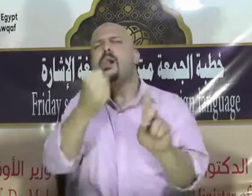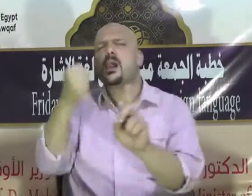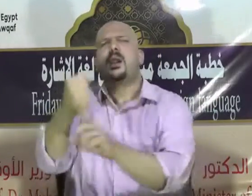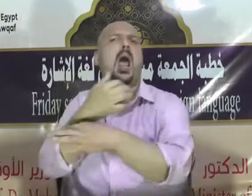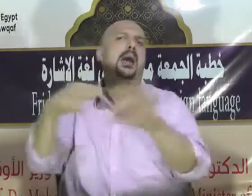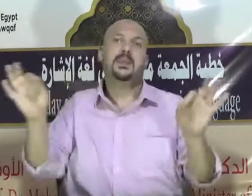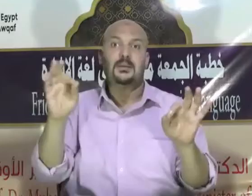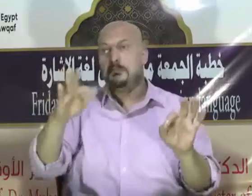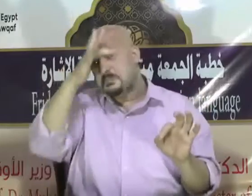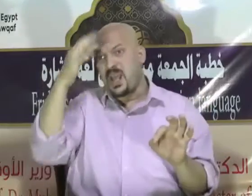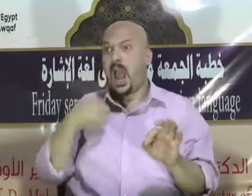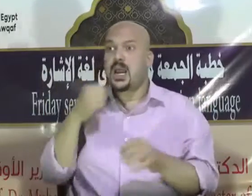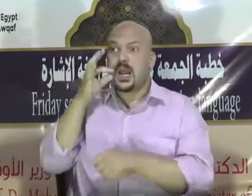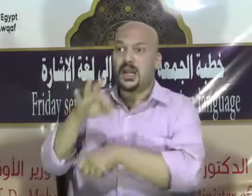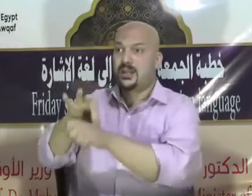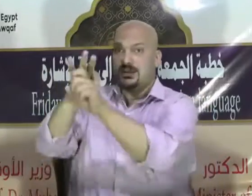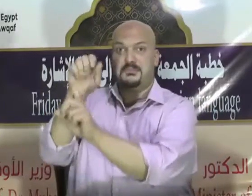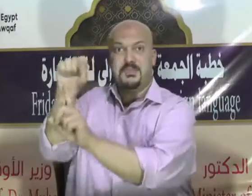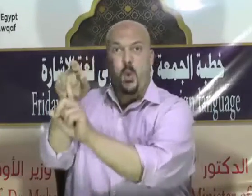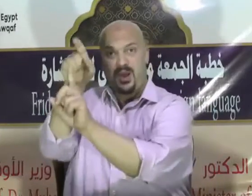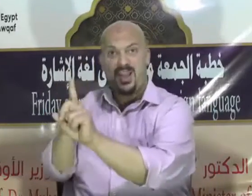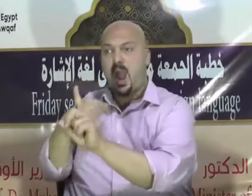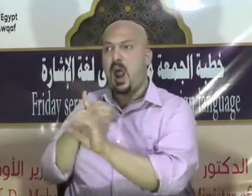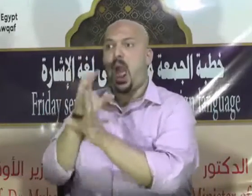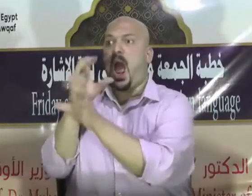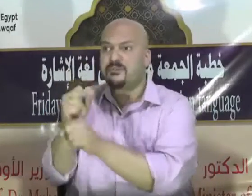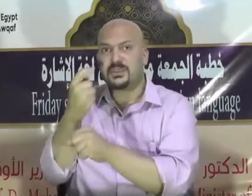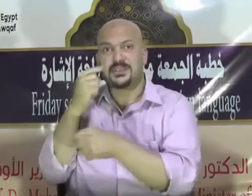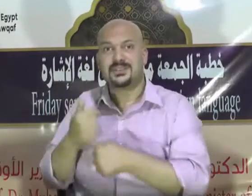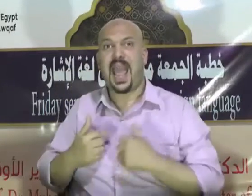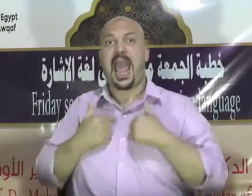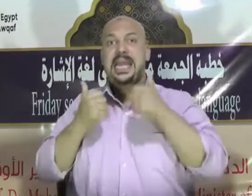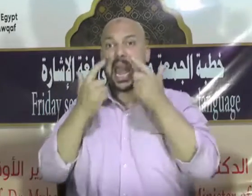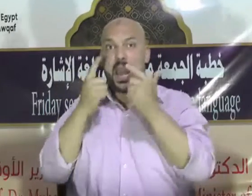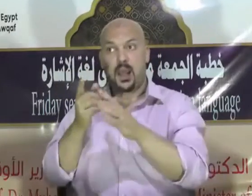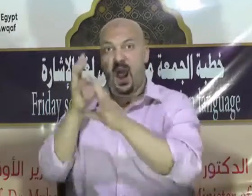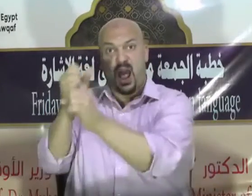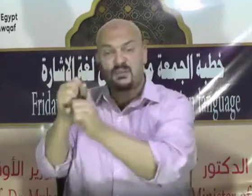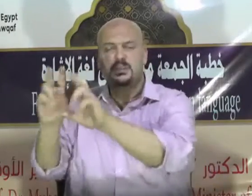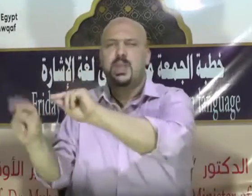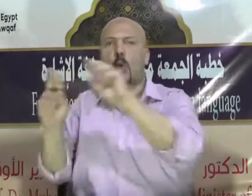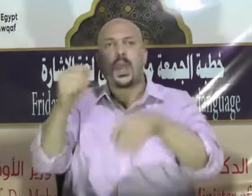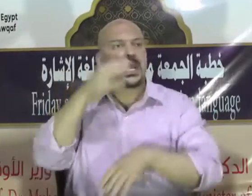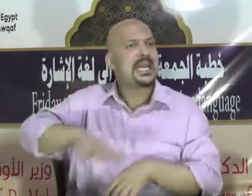فكأنما أحيا الناس جميعا. كما أكد نبينا صلى الله عليه وسلم على حرمة